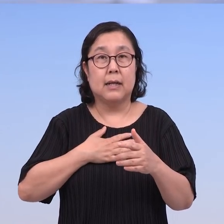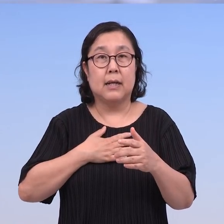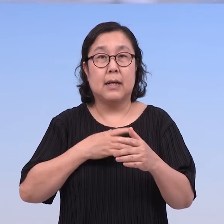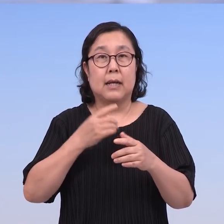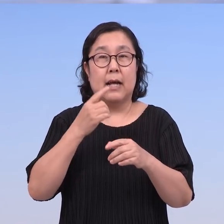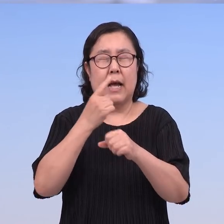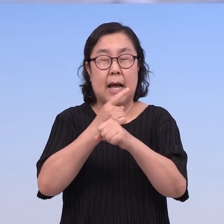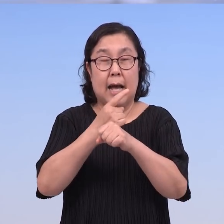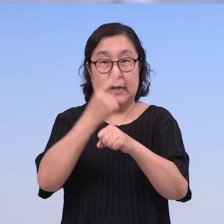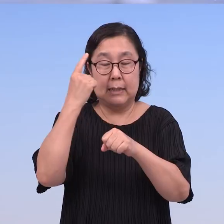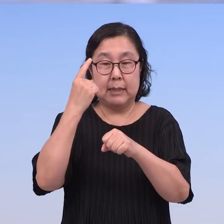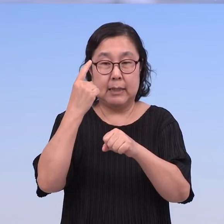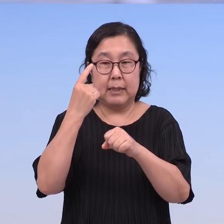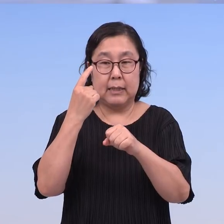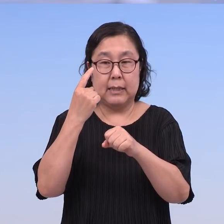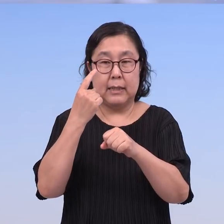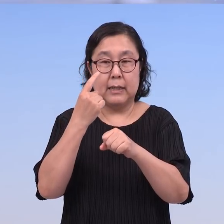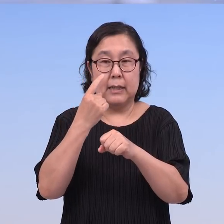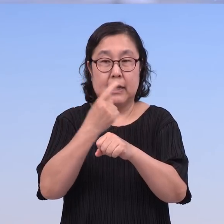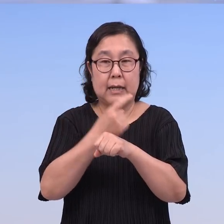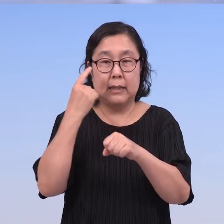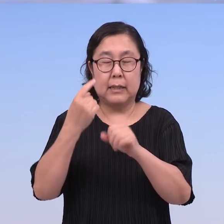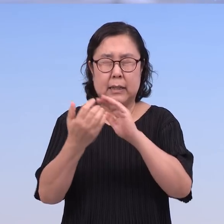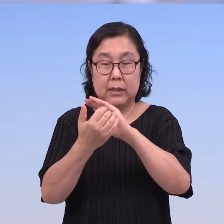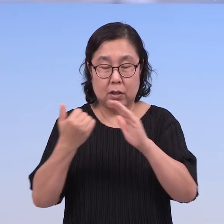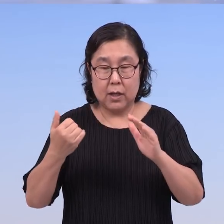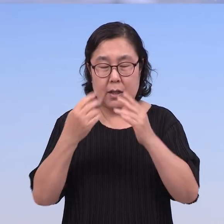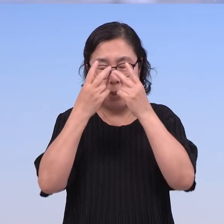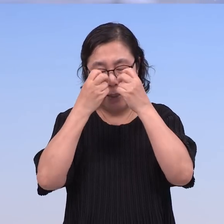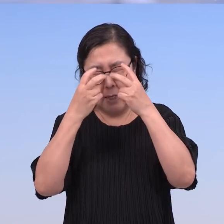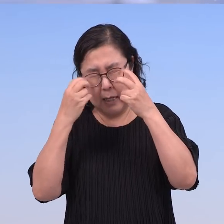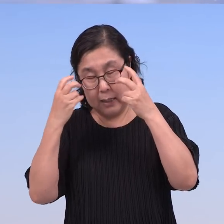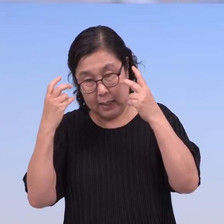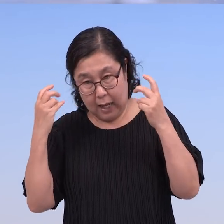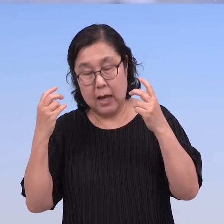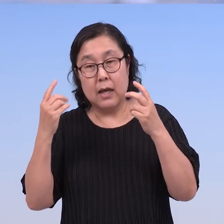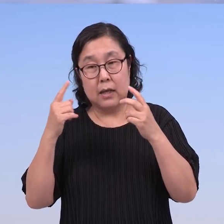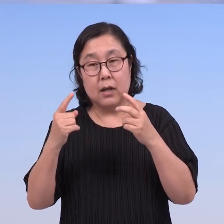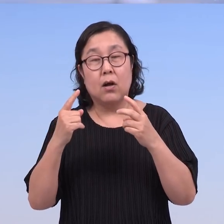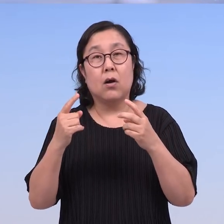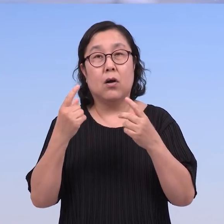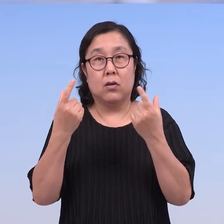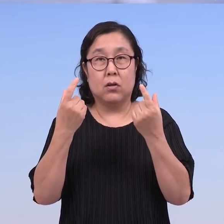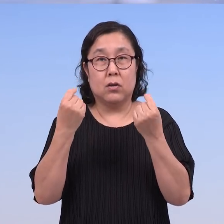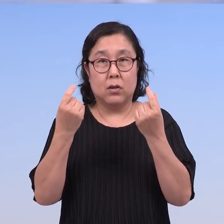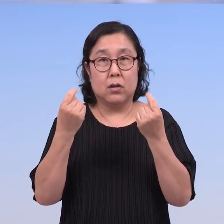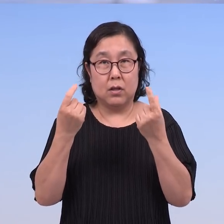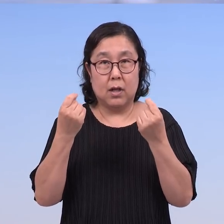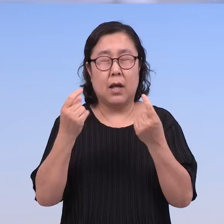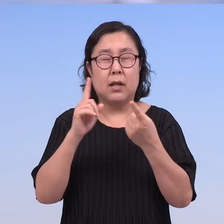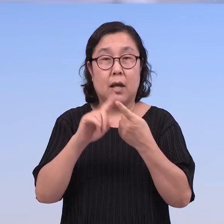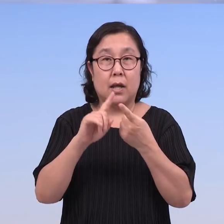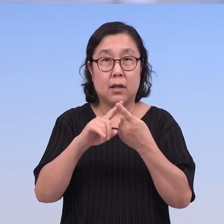이제 1시 전에는 내가 잠자리에 들겠다, 아빠 이거 좀 체크해 주세요, 이런 걸 좀 시도해 보라고.